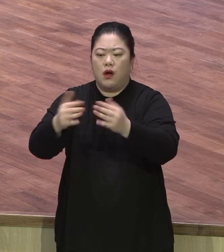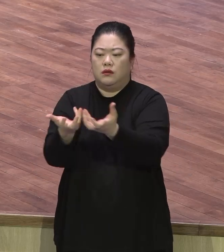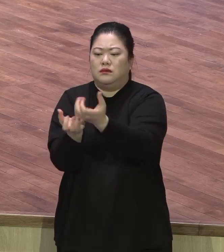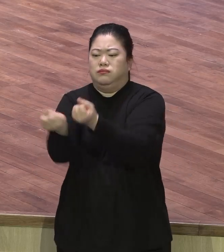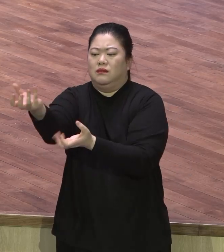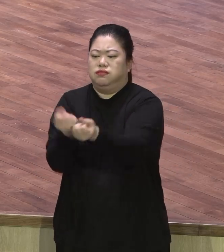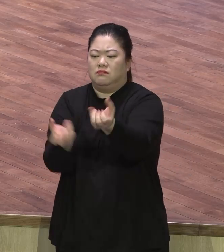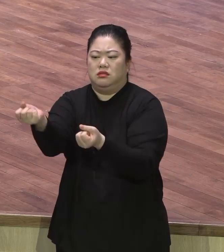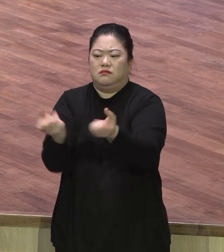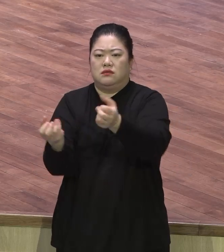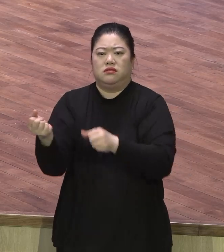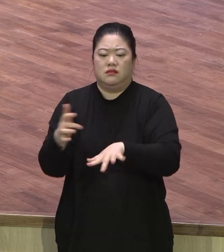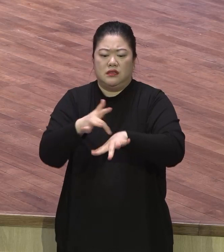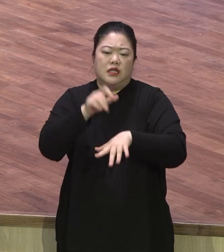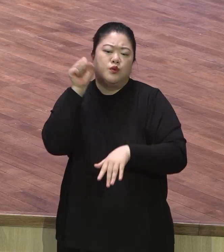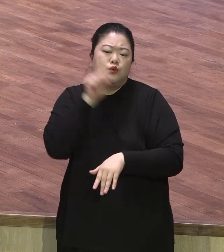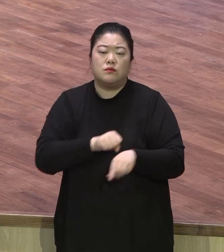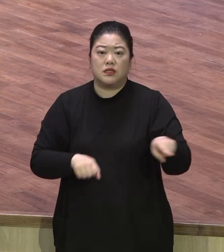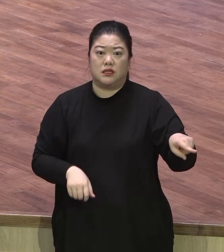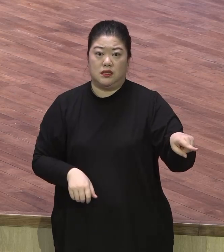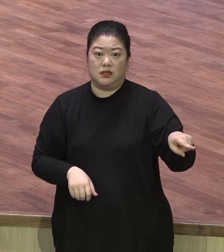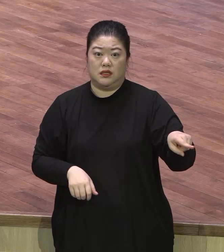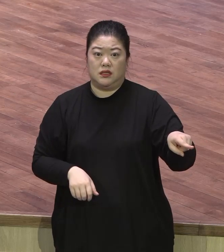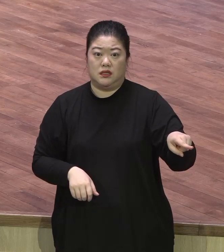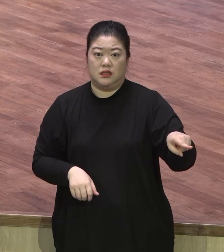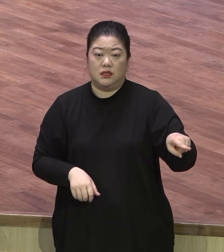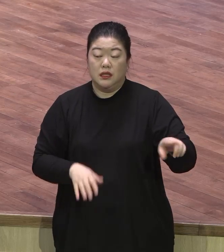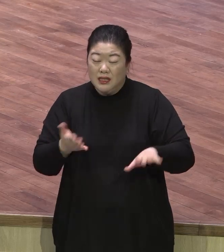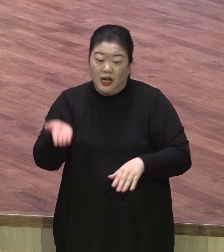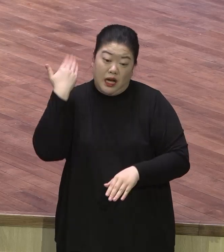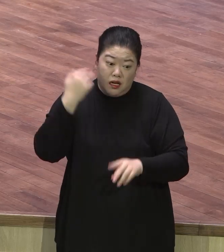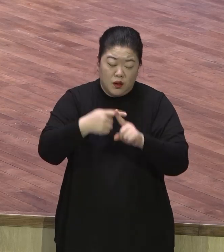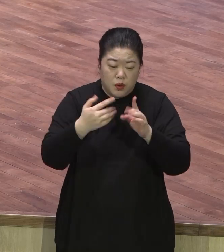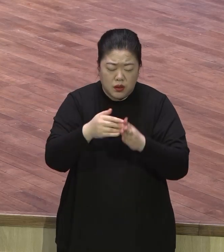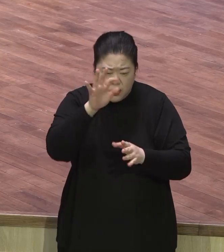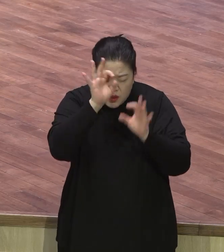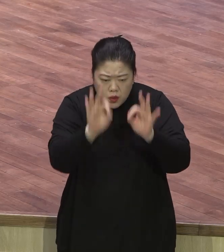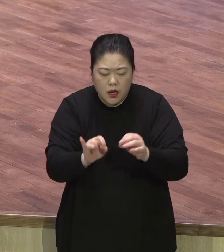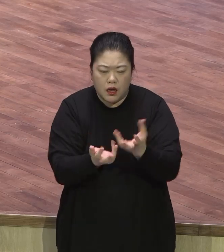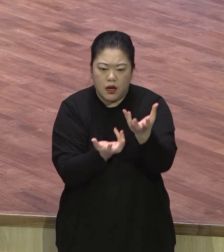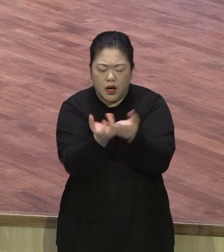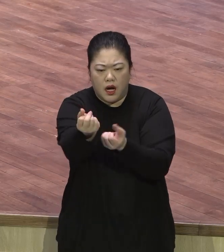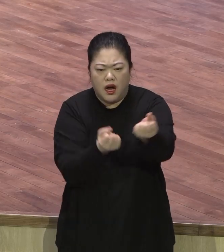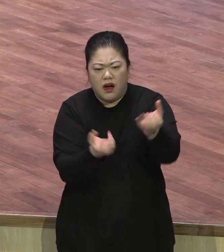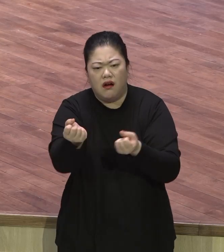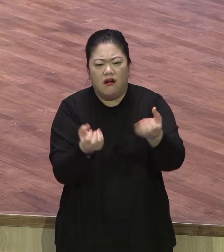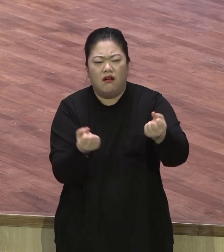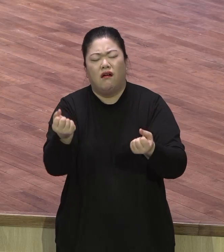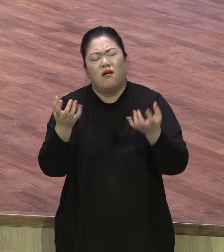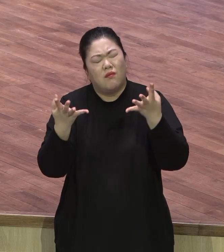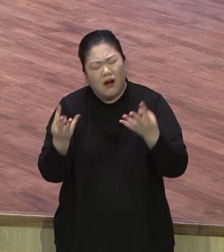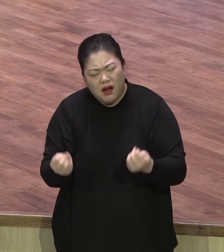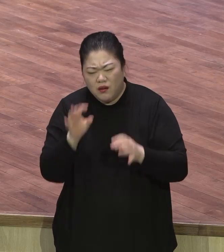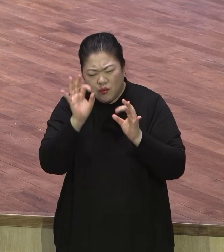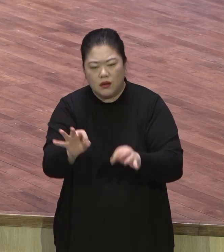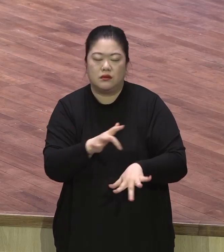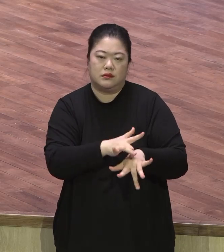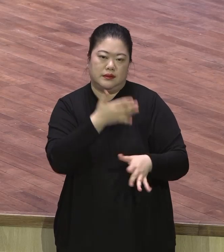안하니까 주로 많아진 교회들이 다 개장에 다 쪼개져서 쪼개져서 다 갈라버린다 흩어버린다니까요